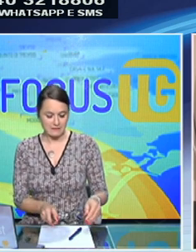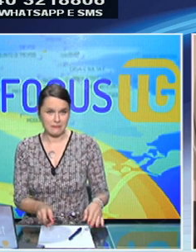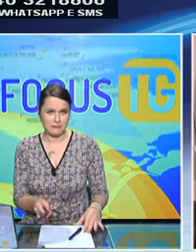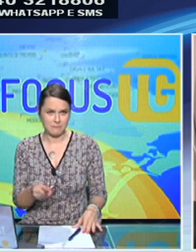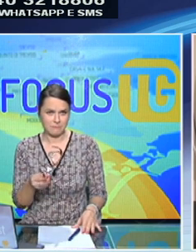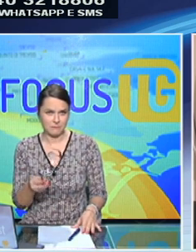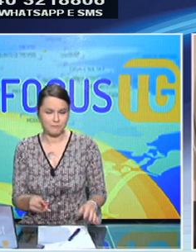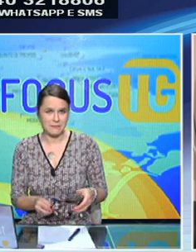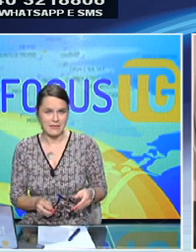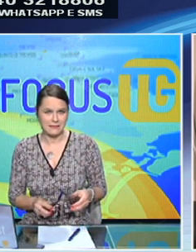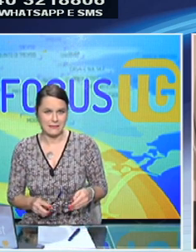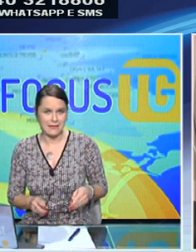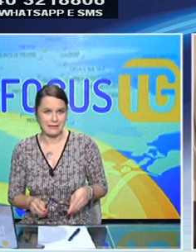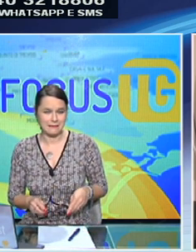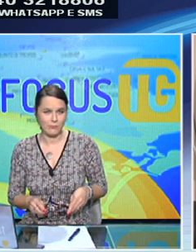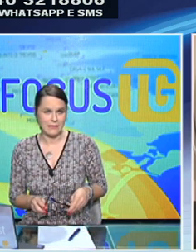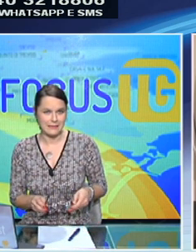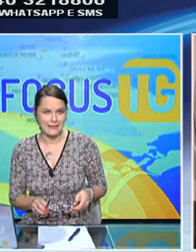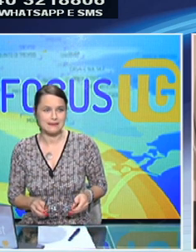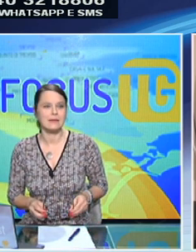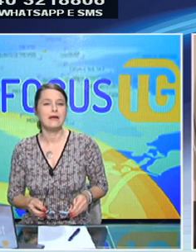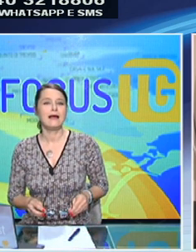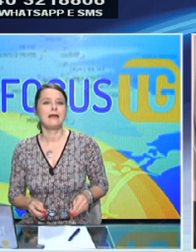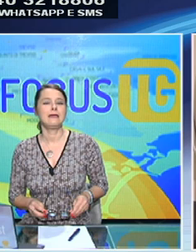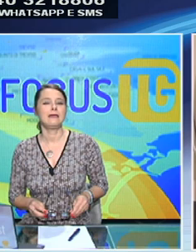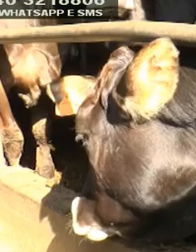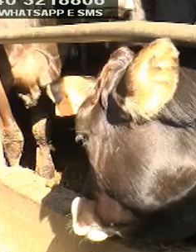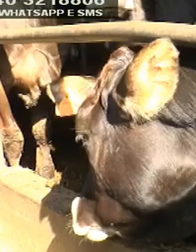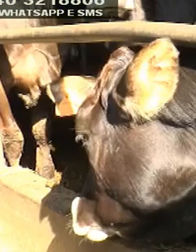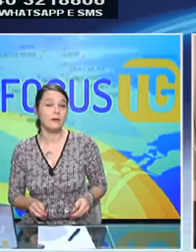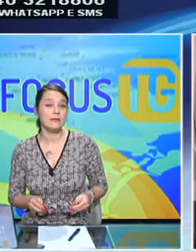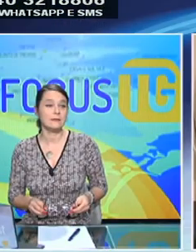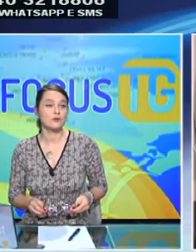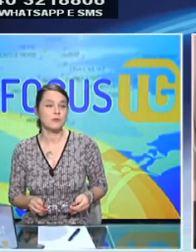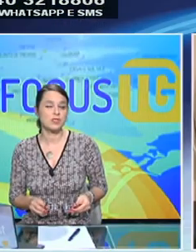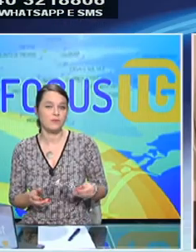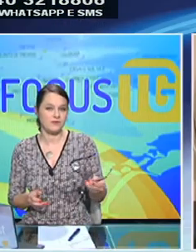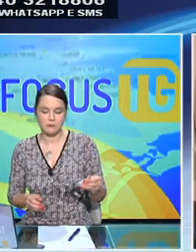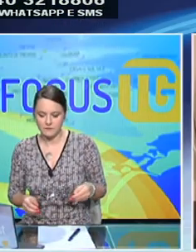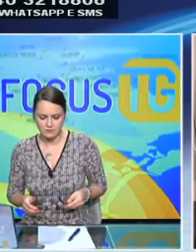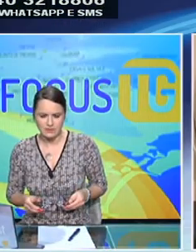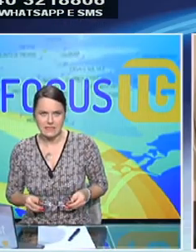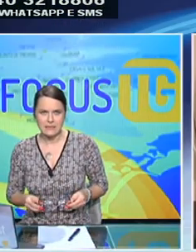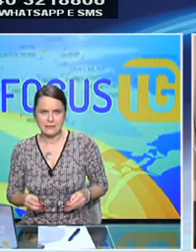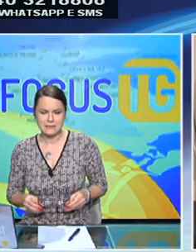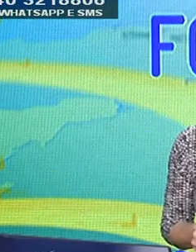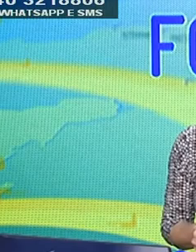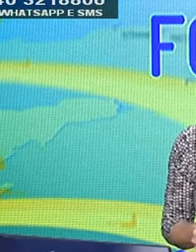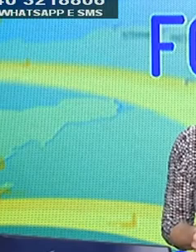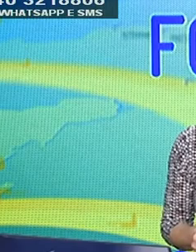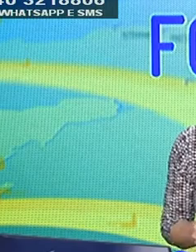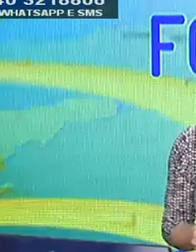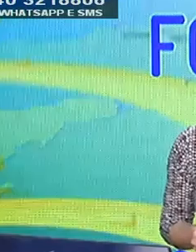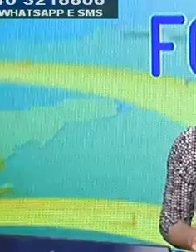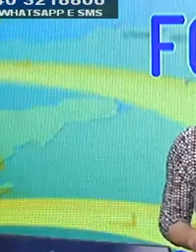stampa, tematica calda è quella legata alle scuole, nello specifico, infatti il governatore Zaia ha